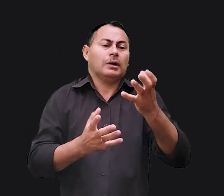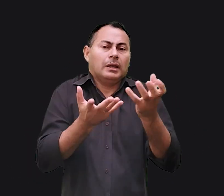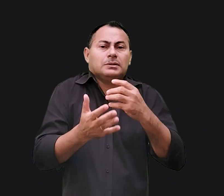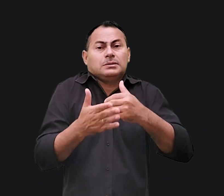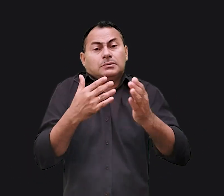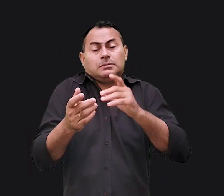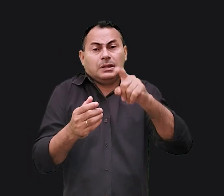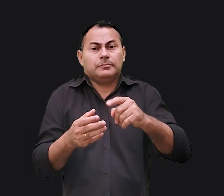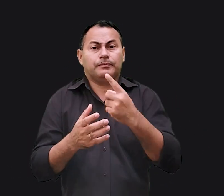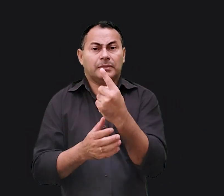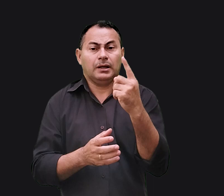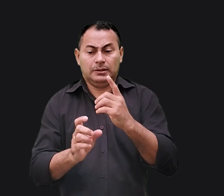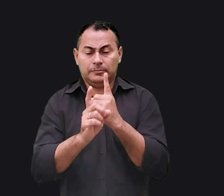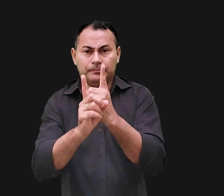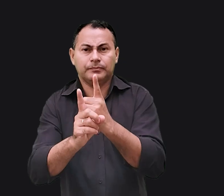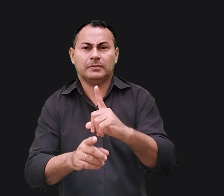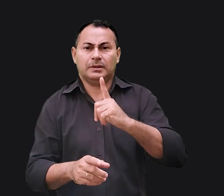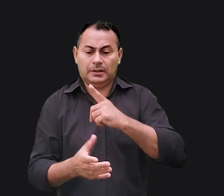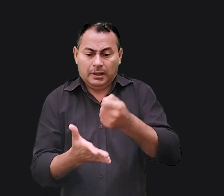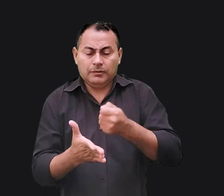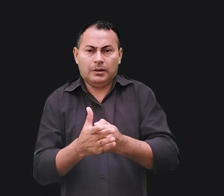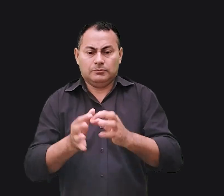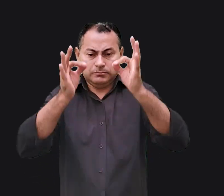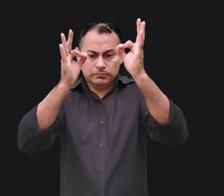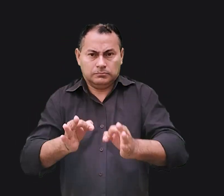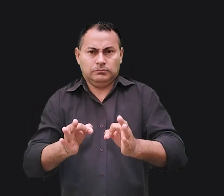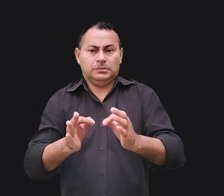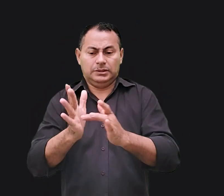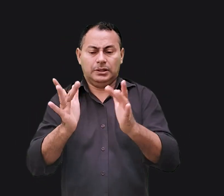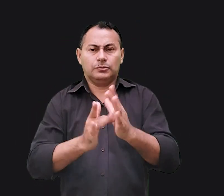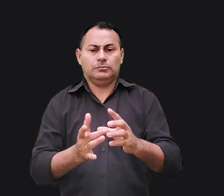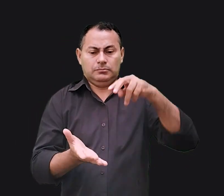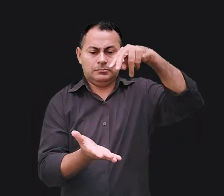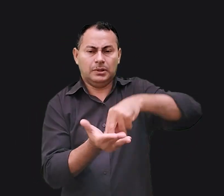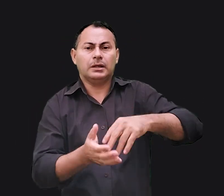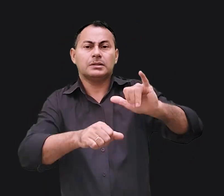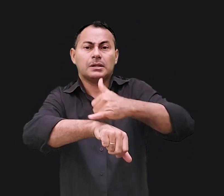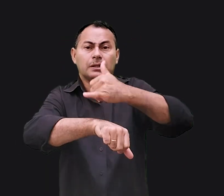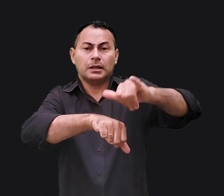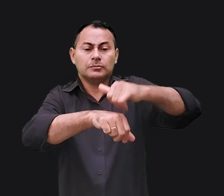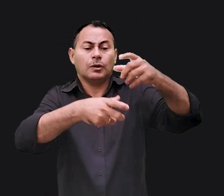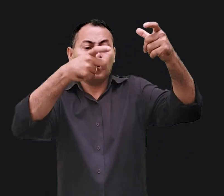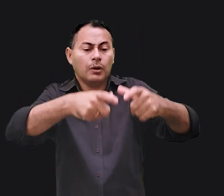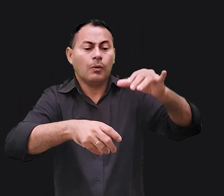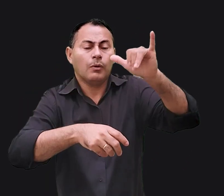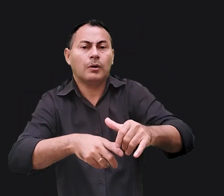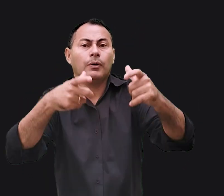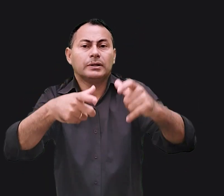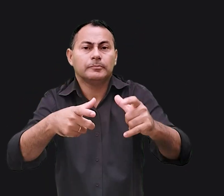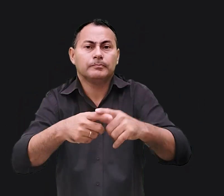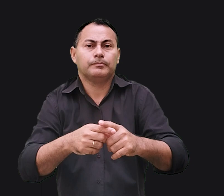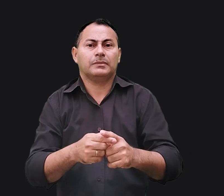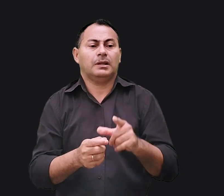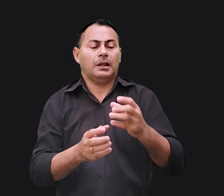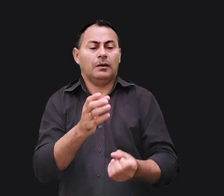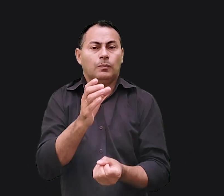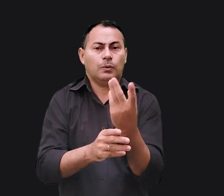quer que seja. Cada discípulo deve ter a convicção de que Jesus o posicionou estrategicamente onde está para dar frutos.